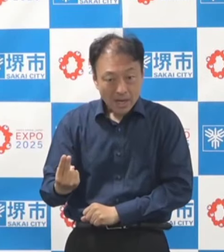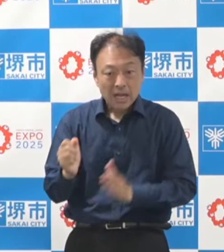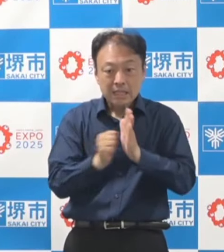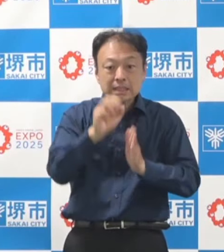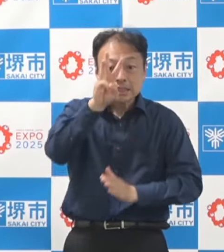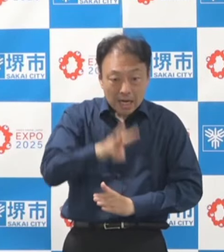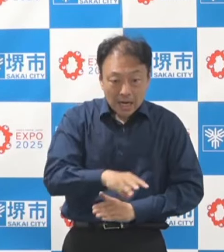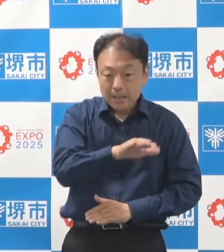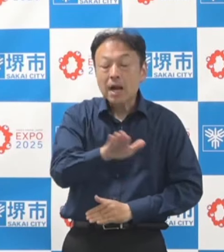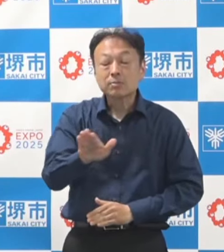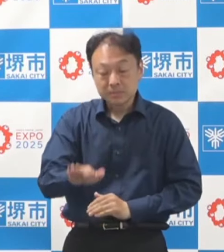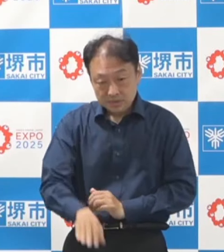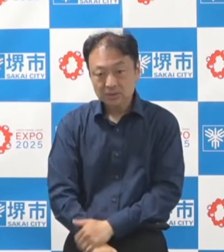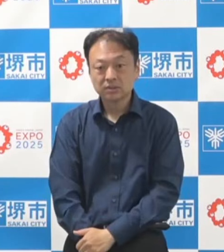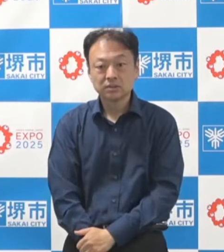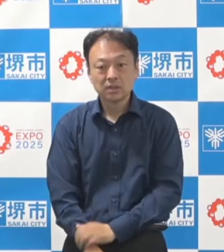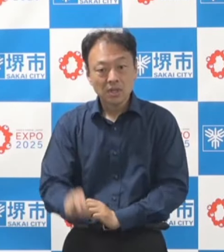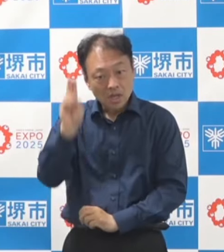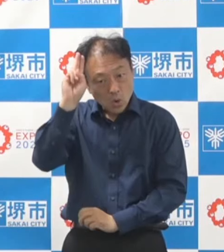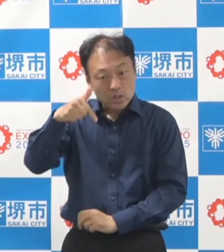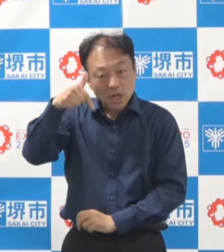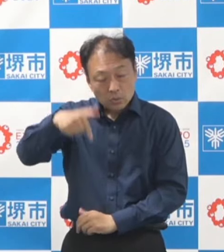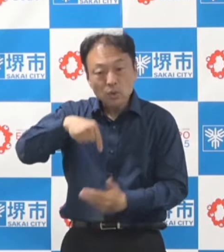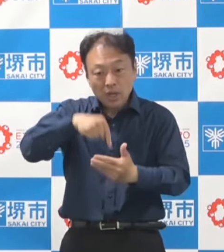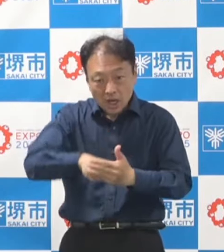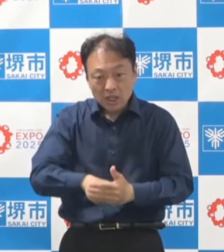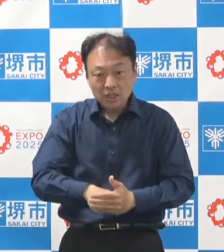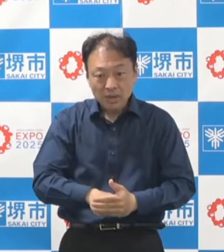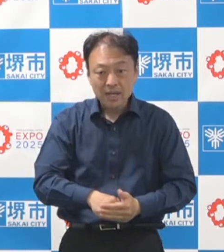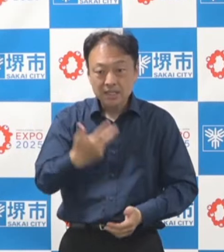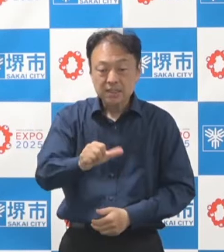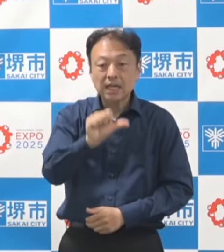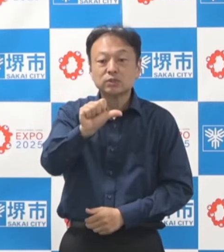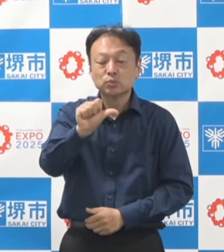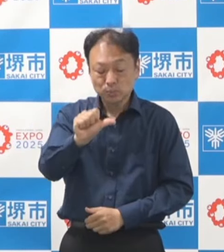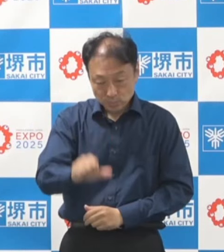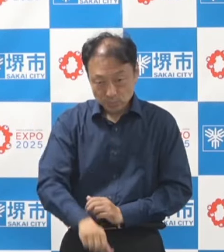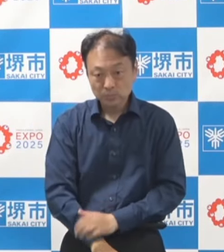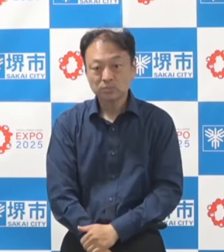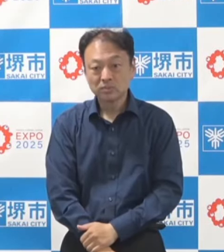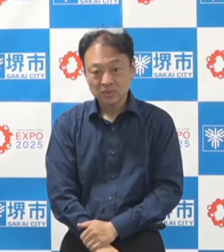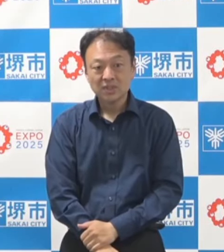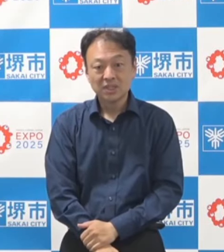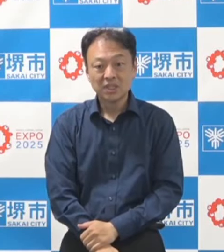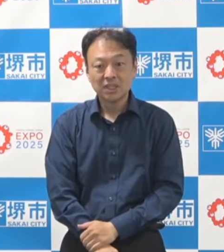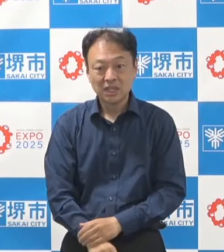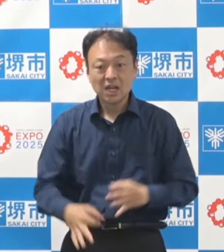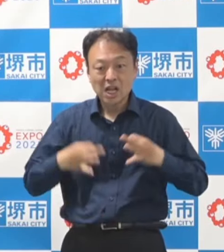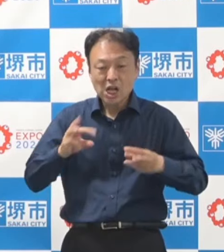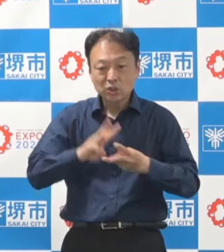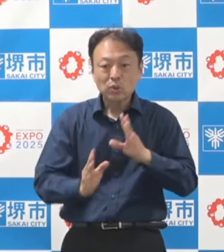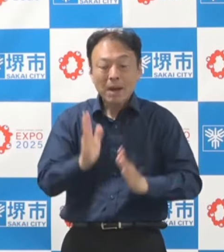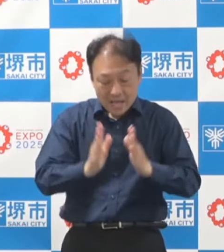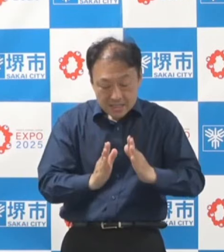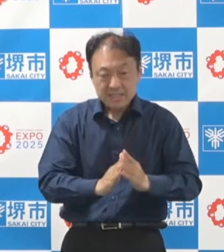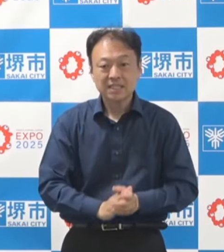きをしています。大阪府内では5市ですね、先ほどお伝えした内容に加えて富田林、羽曳野市ということ